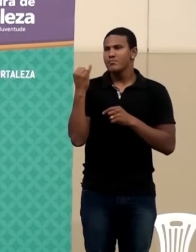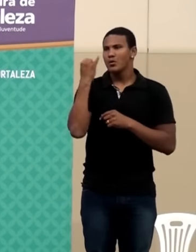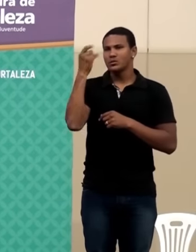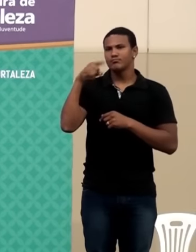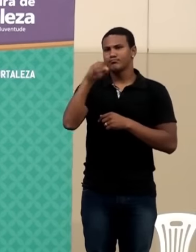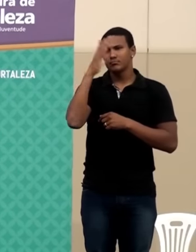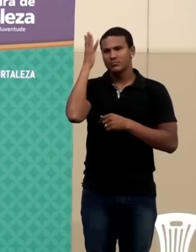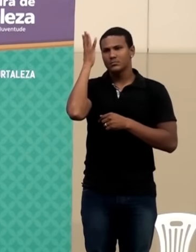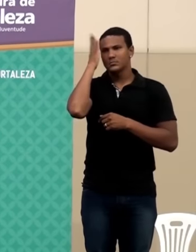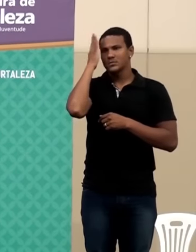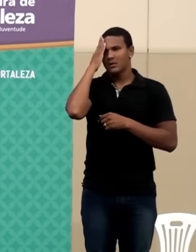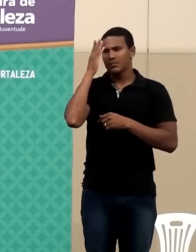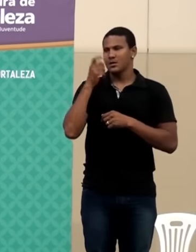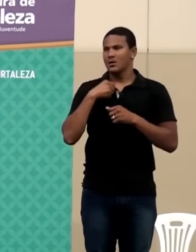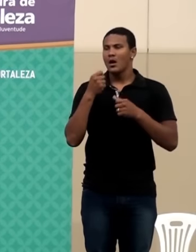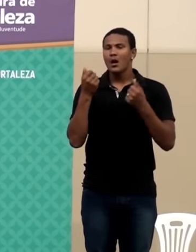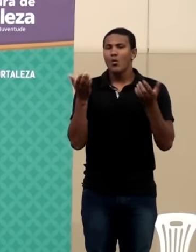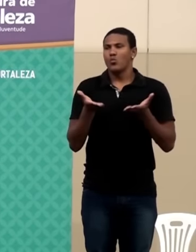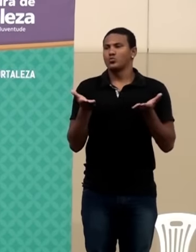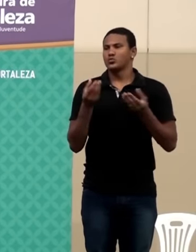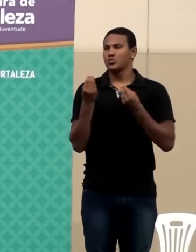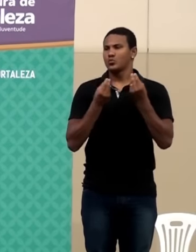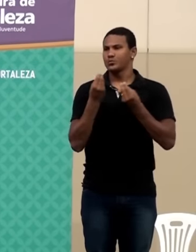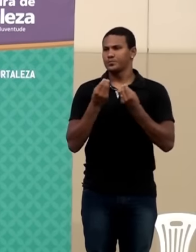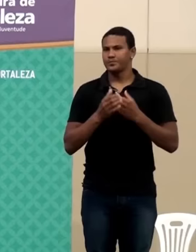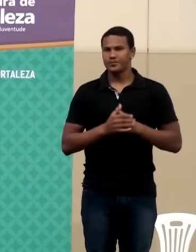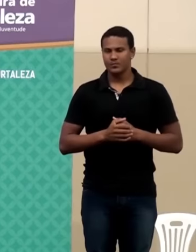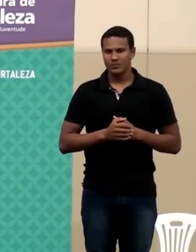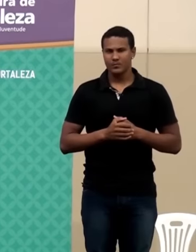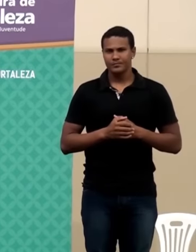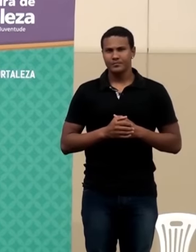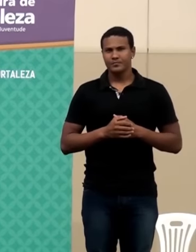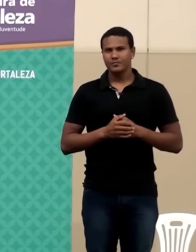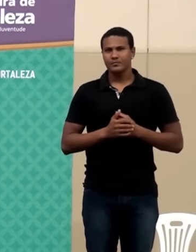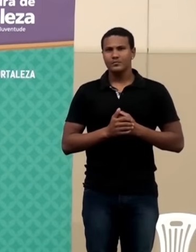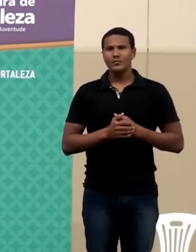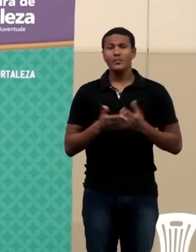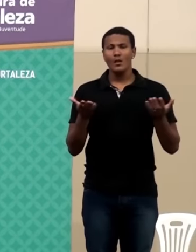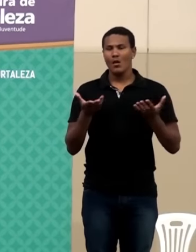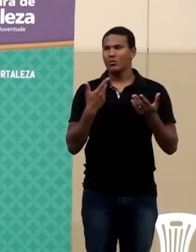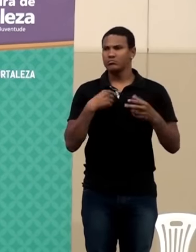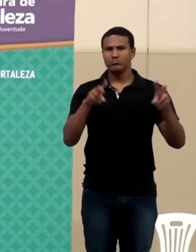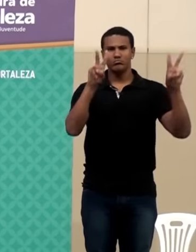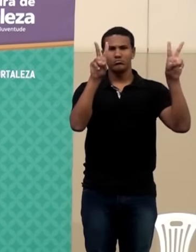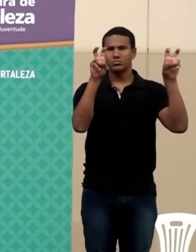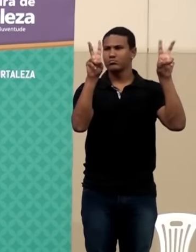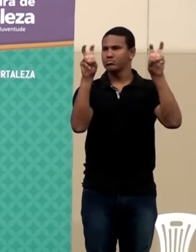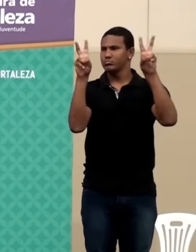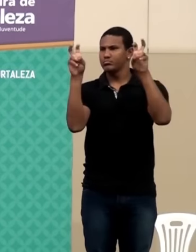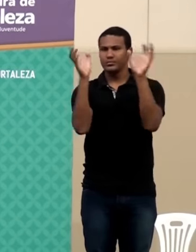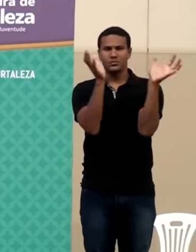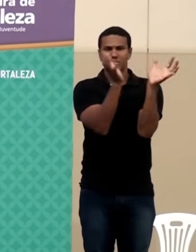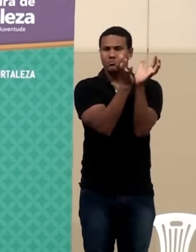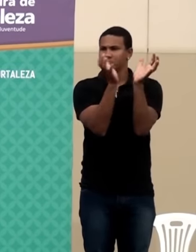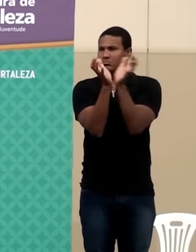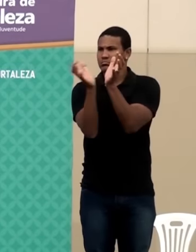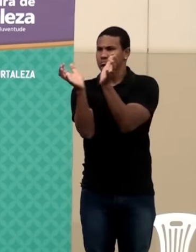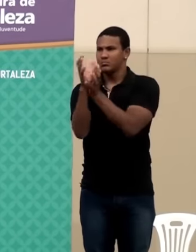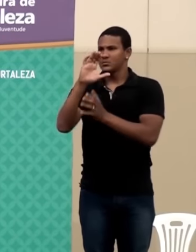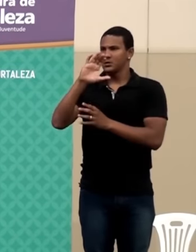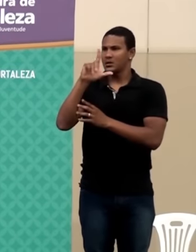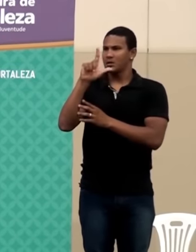termo. Bom, vamos fazer a classificação, então, dos ácidos de Arrhenius. Algumas classificações são